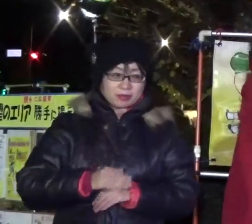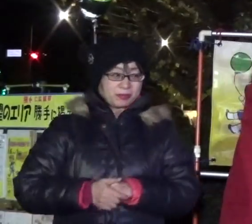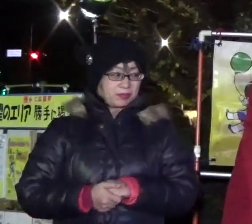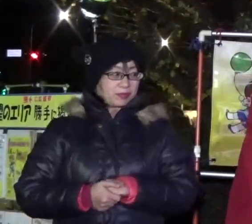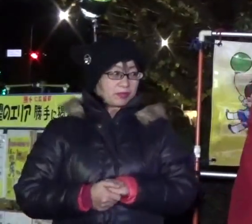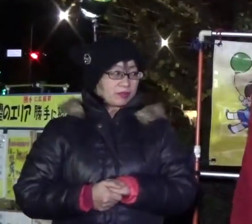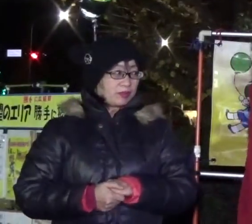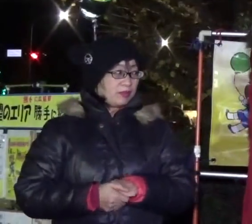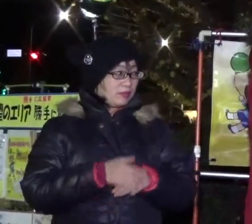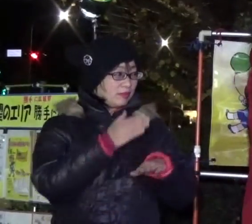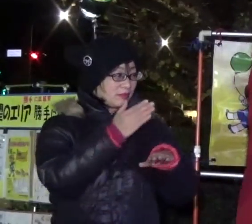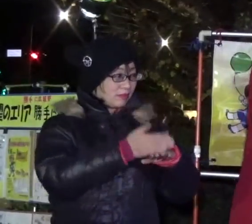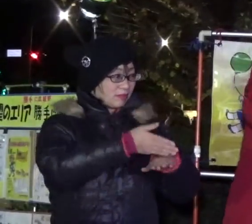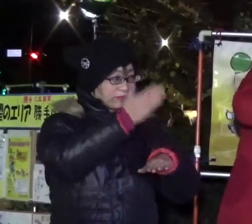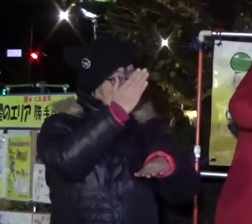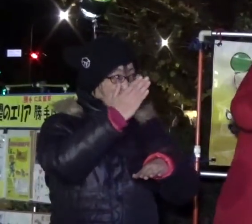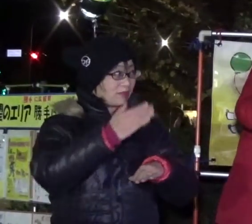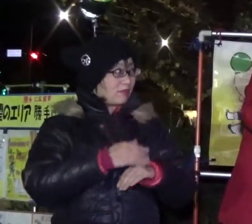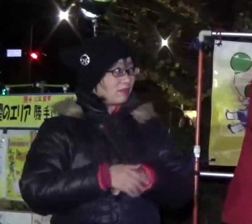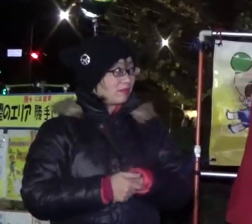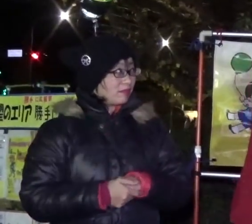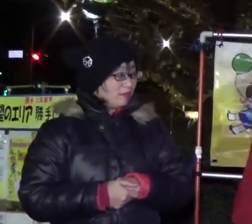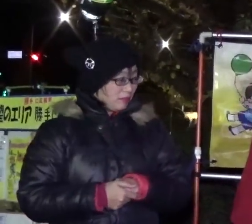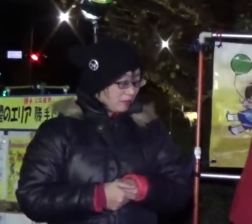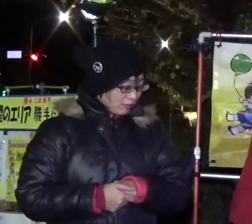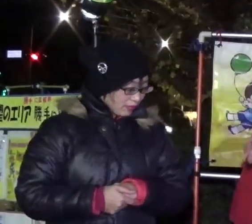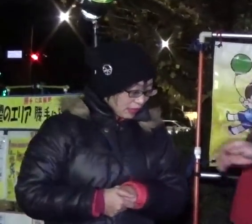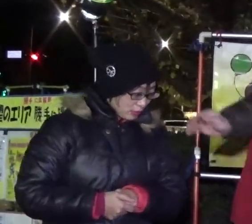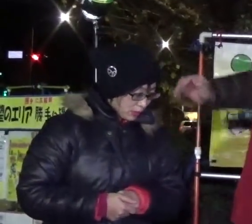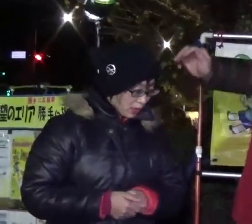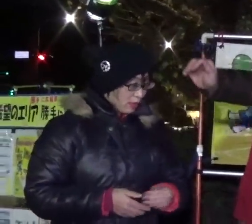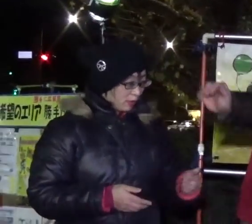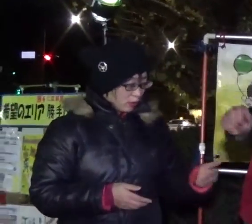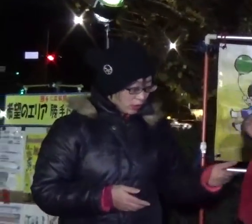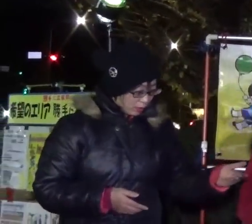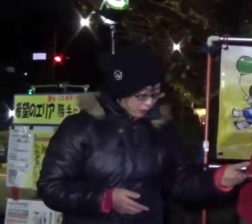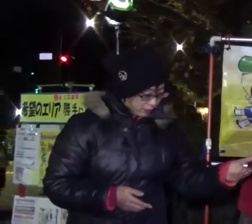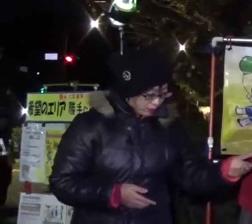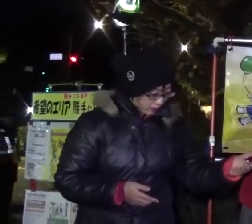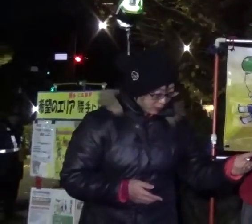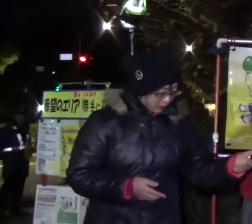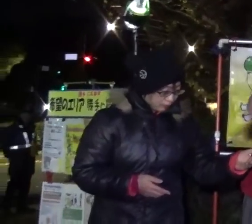小田さんありがとうございました。気をつけてね。